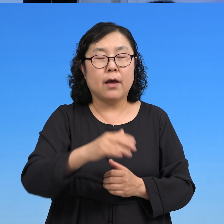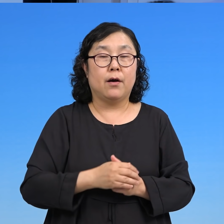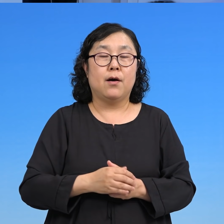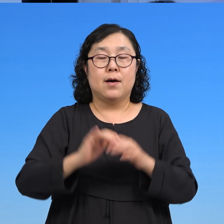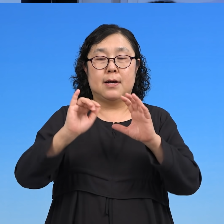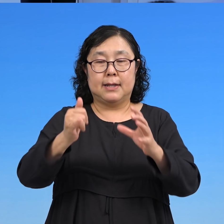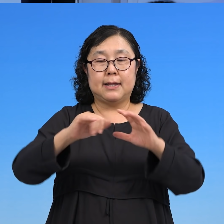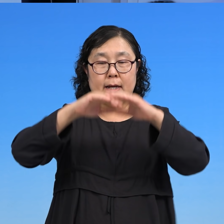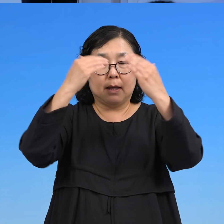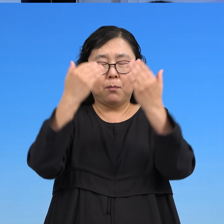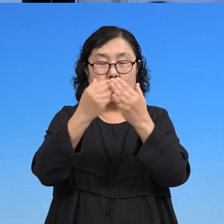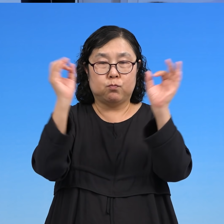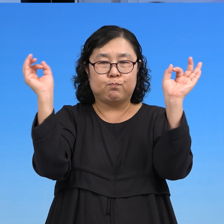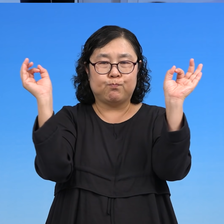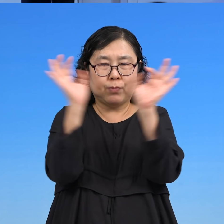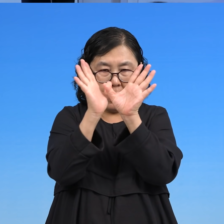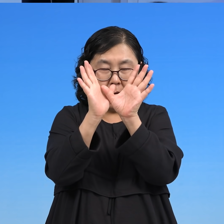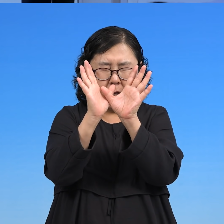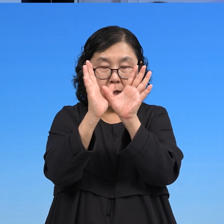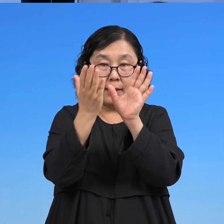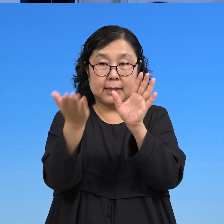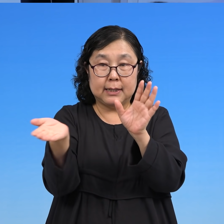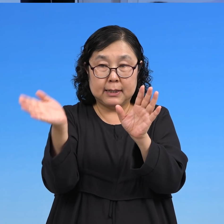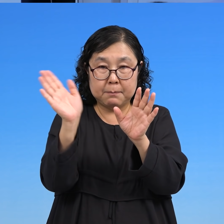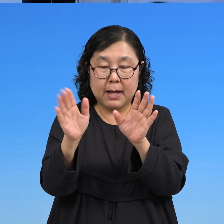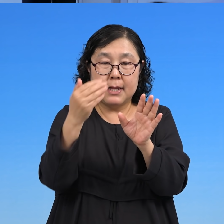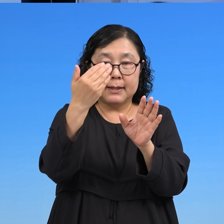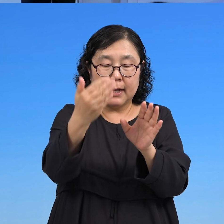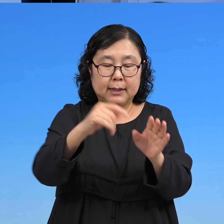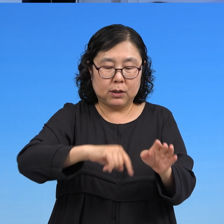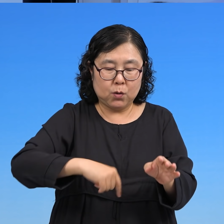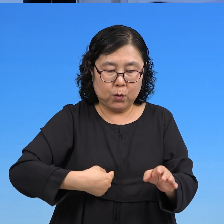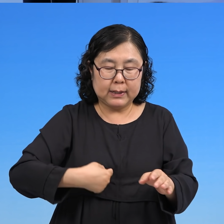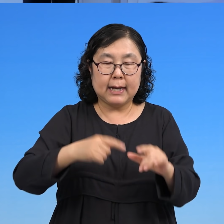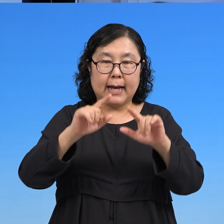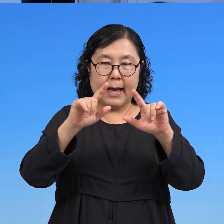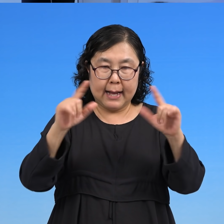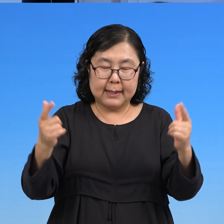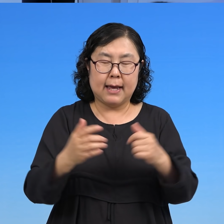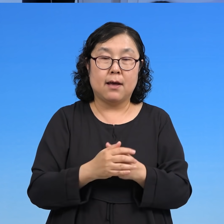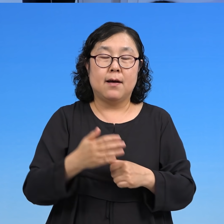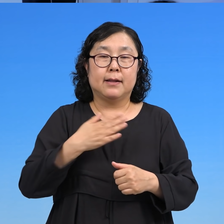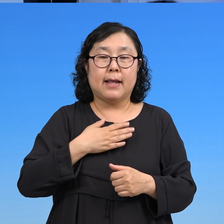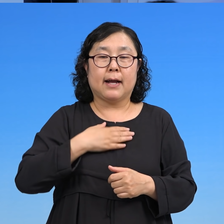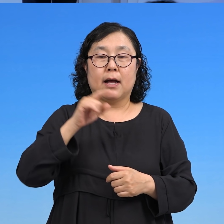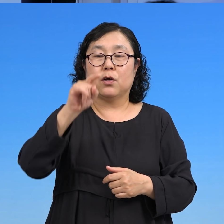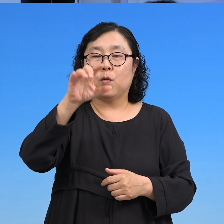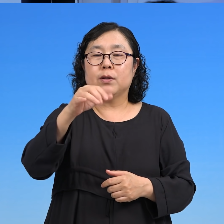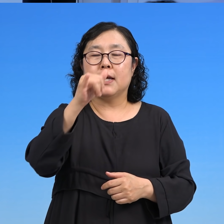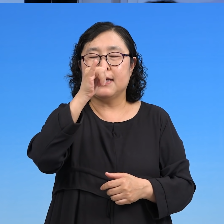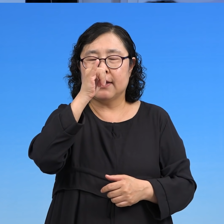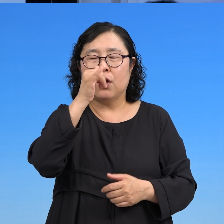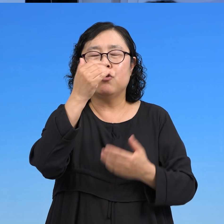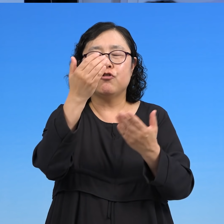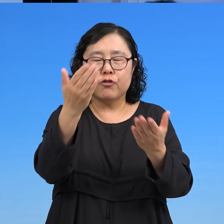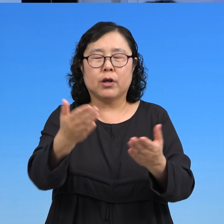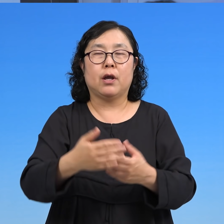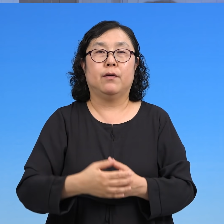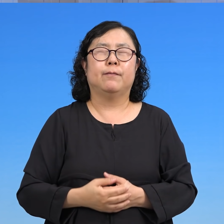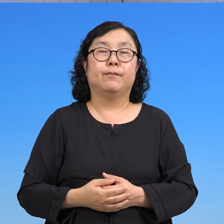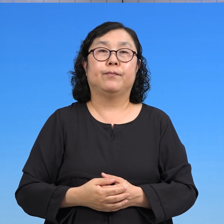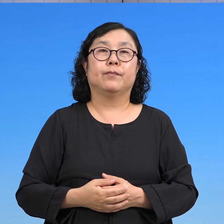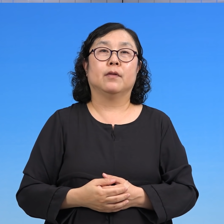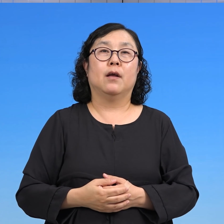그곳으로 가겠어요. 세상이 모두 다 사라진다 해도 당신은 혼자가 아니네요. 내가 거기 있어 줄 테니까요.